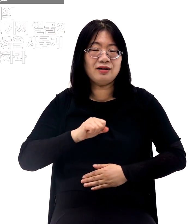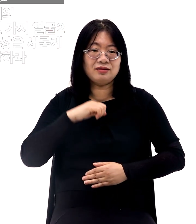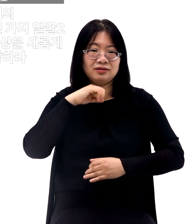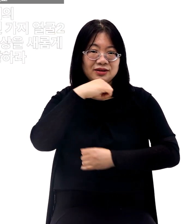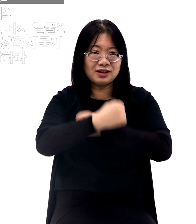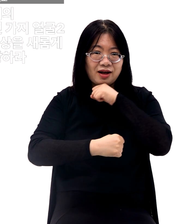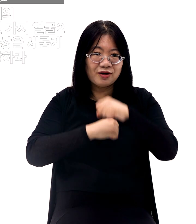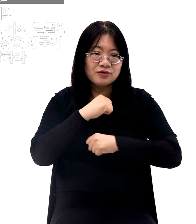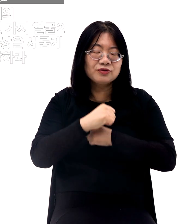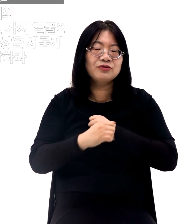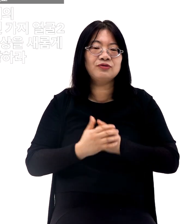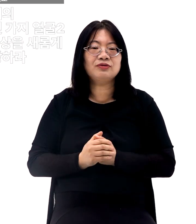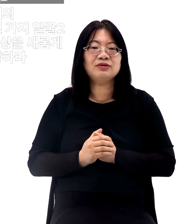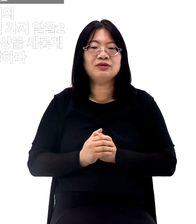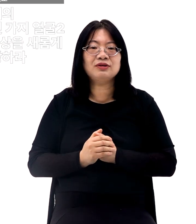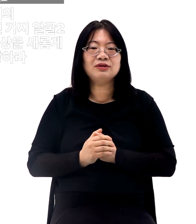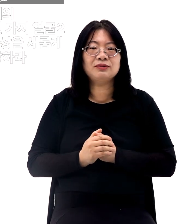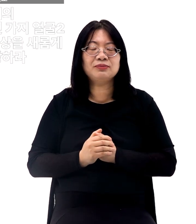그리고